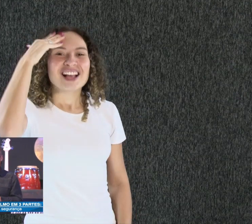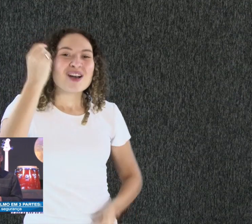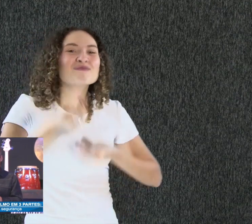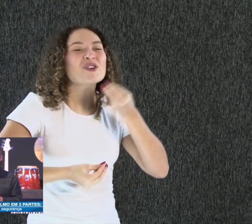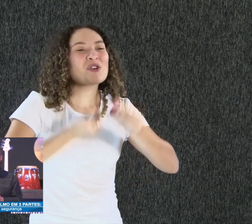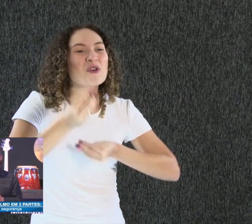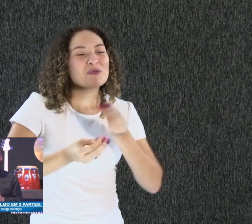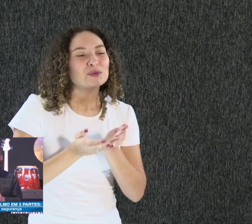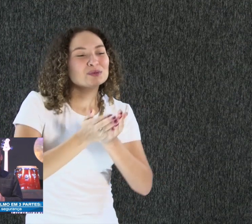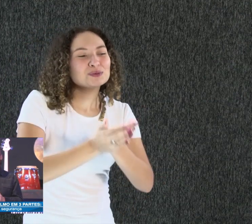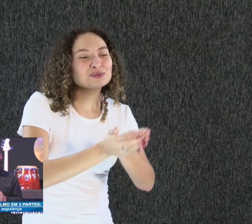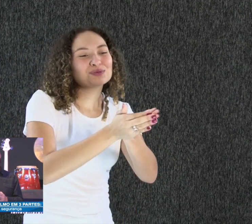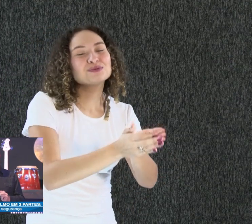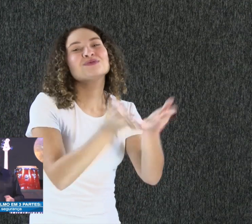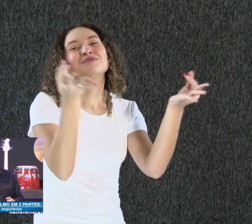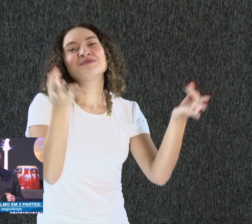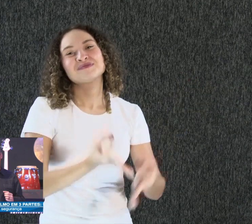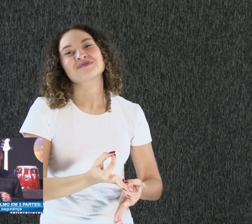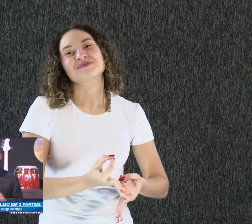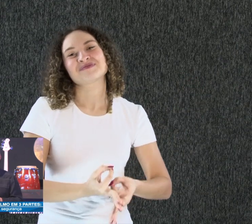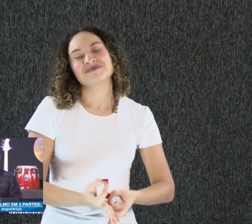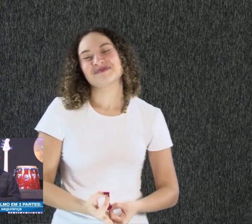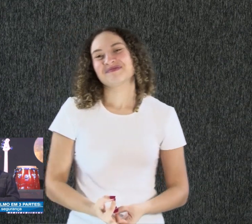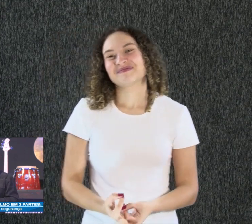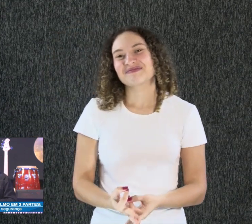sabe muito bem comandar esse navio.